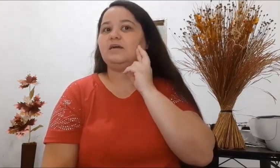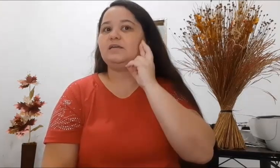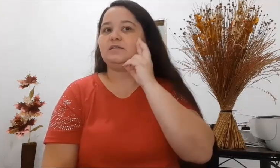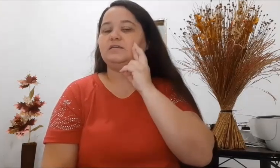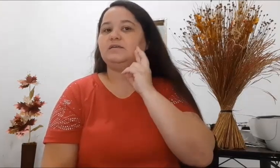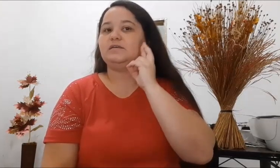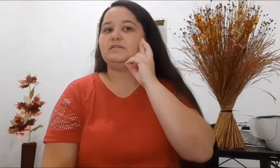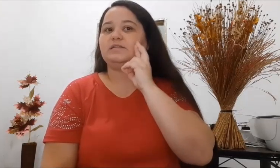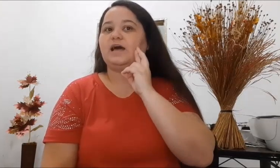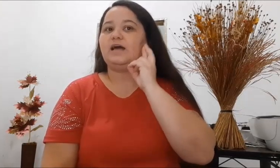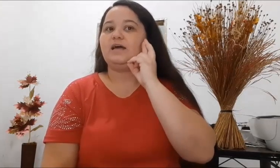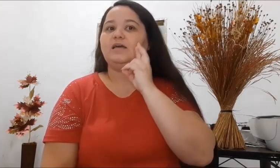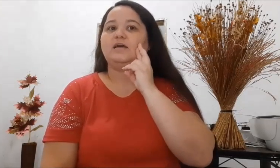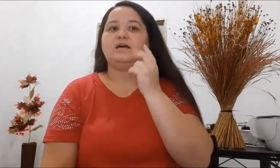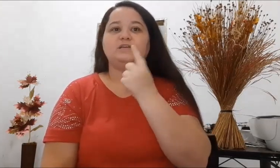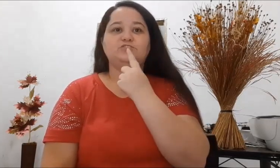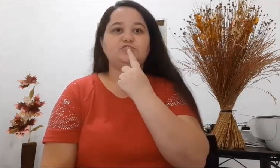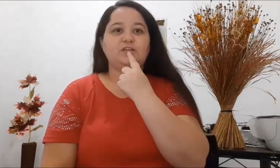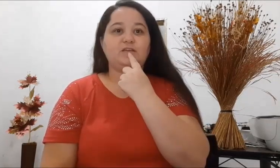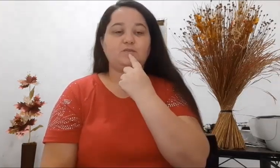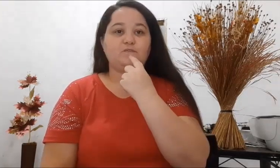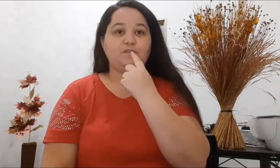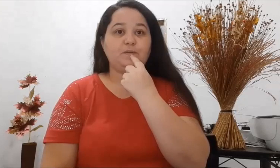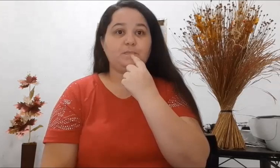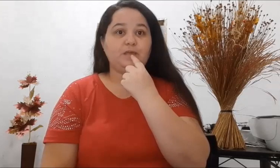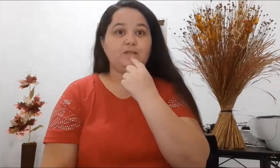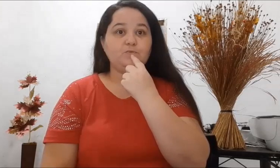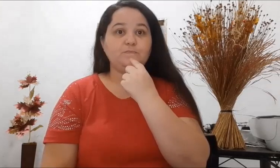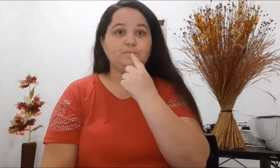aqui, tá? A gente tem o vermelho,